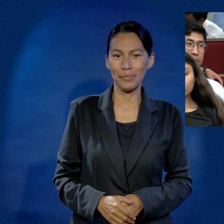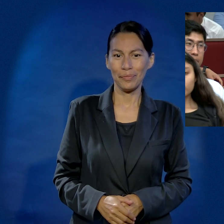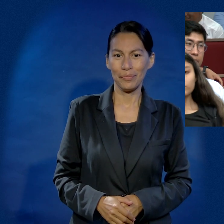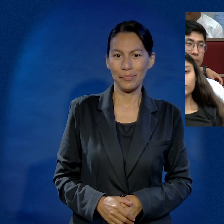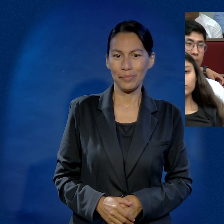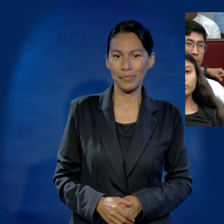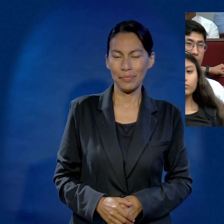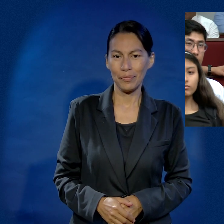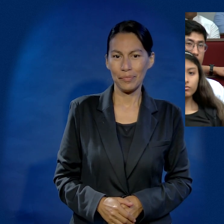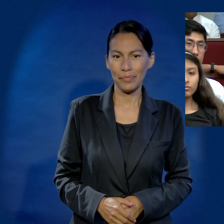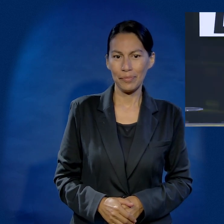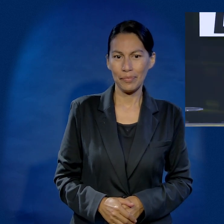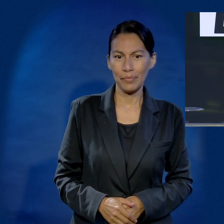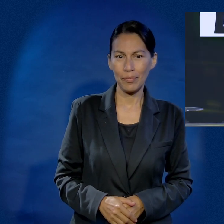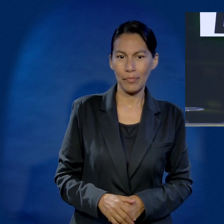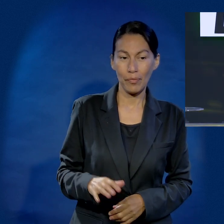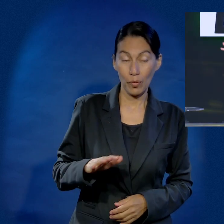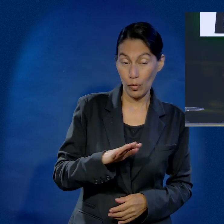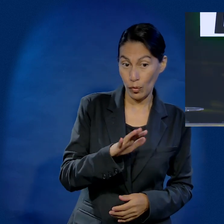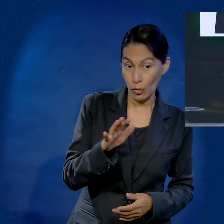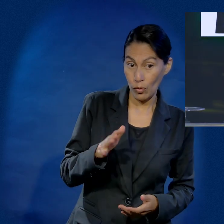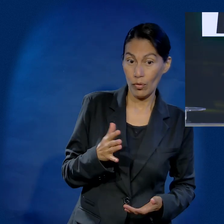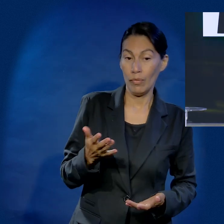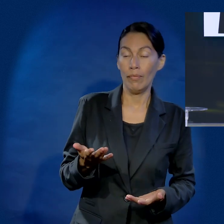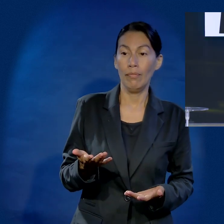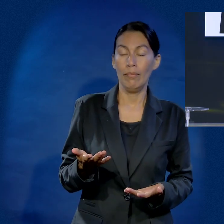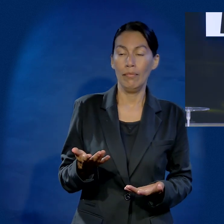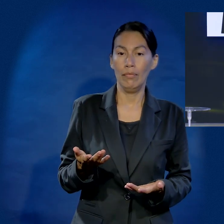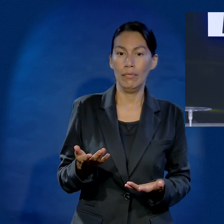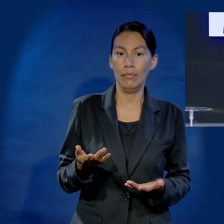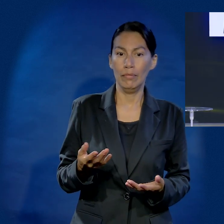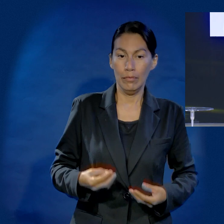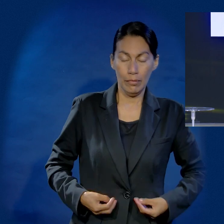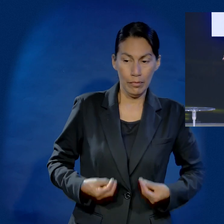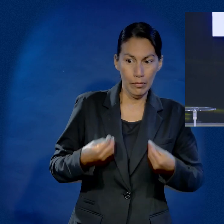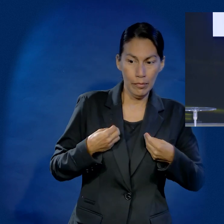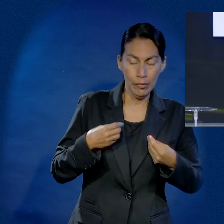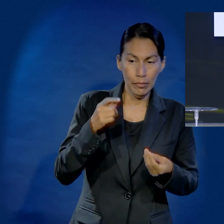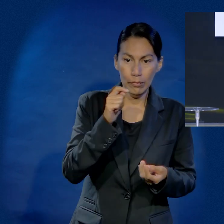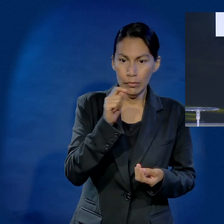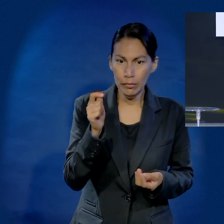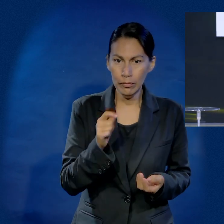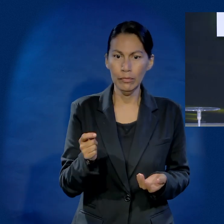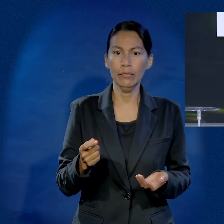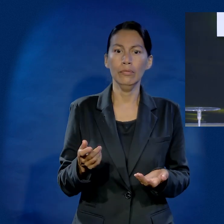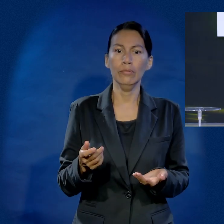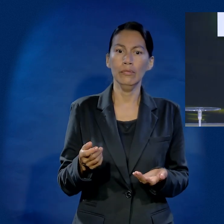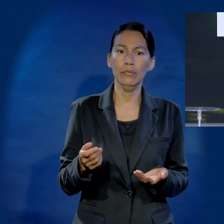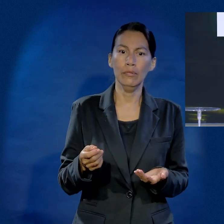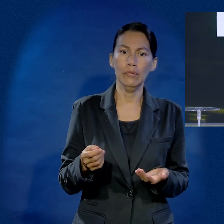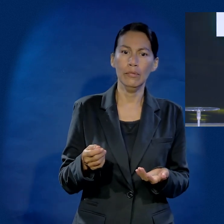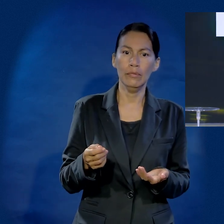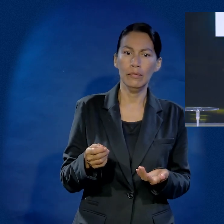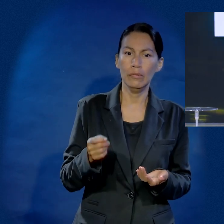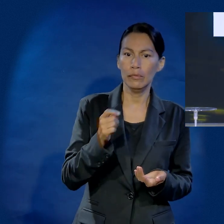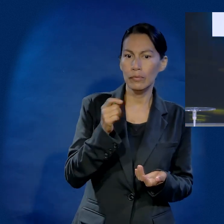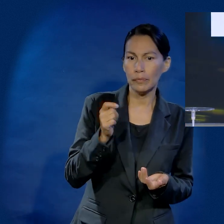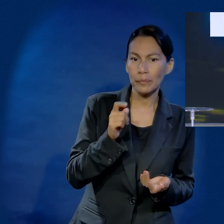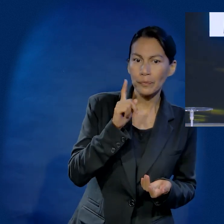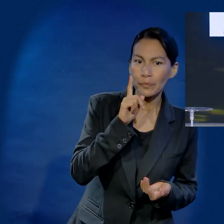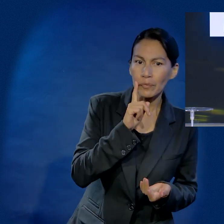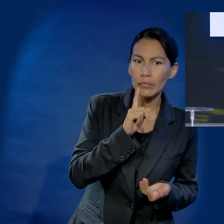Desde esta perspectiva de lo trascendental que es la vida de pareja, de elegir un novio o una novia para